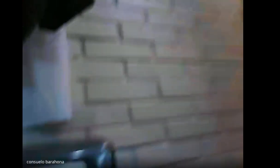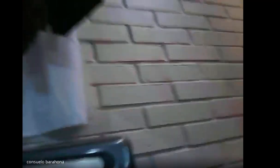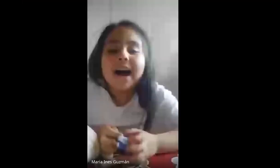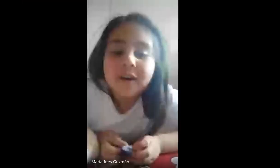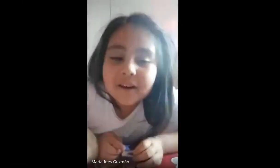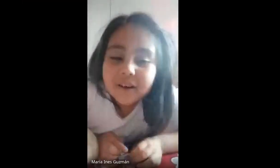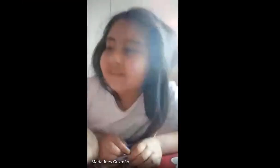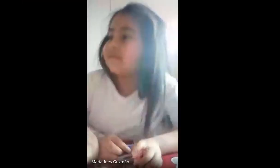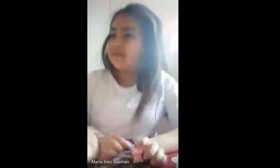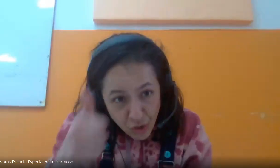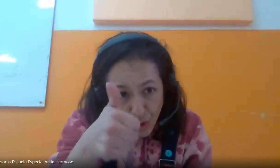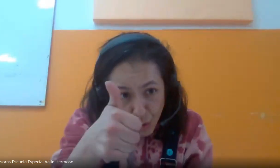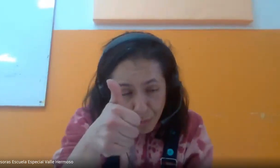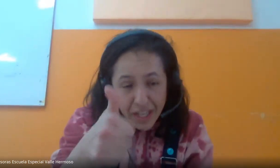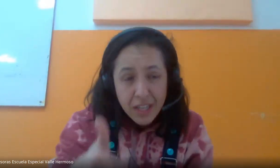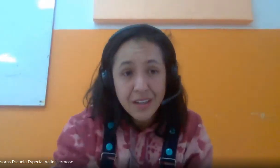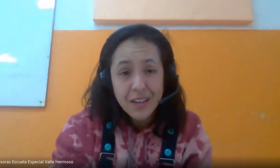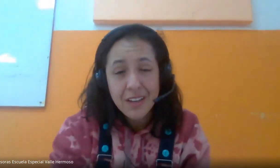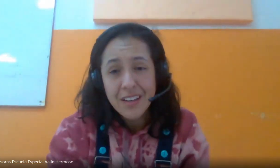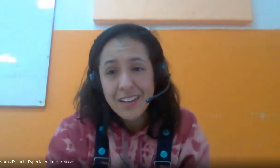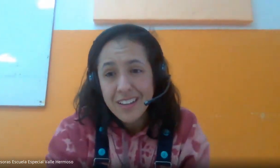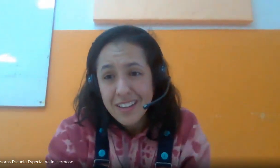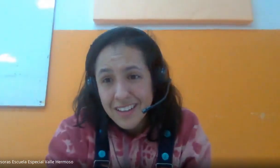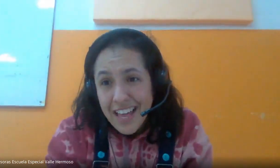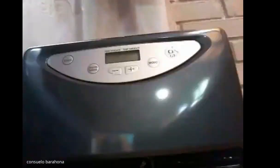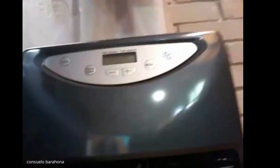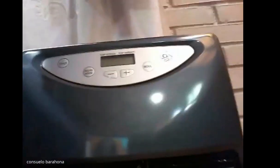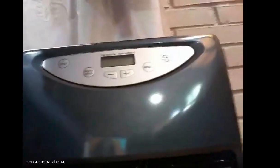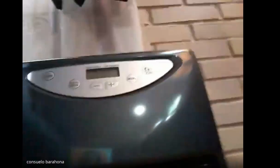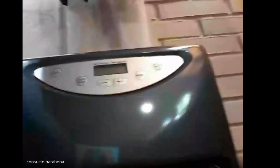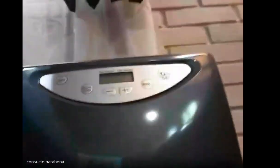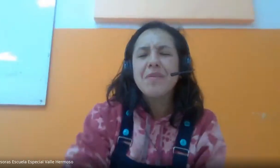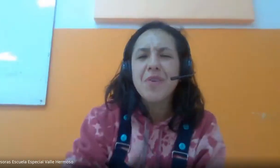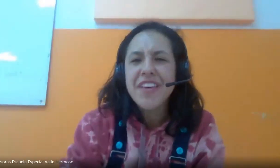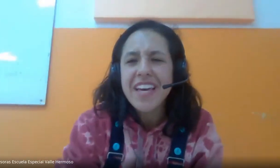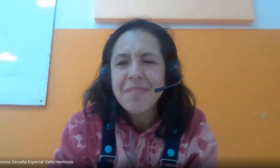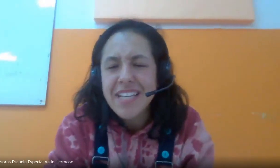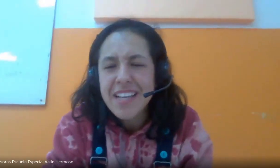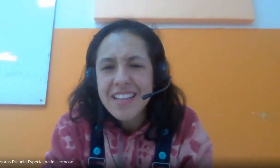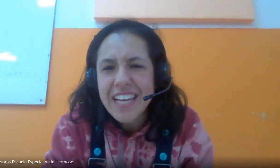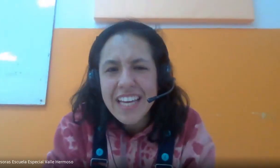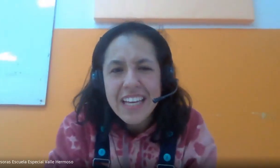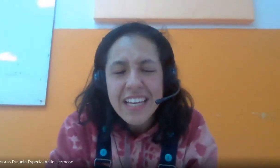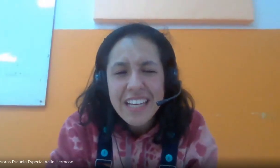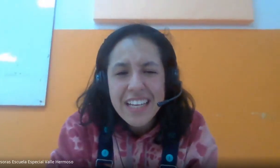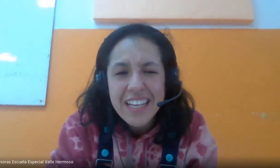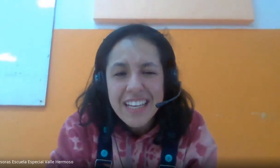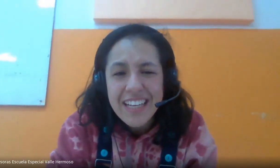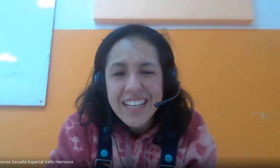Muy bien, Alonso, eso, súper. Estufa. Estufa, muy bien, Vicente.